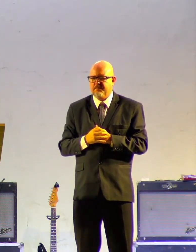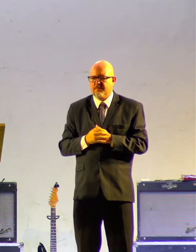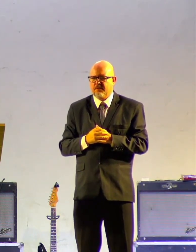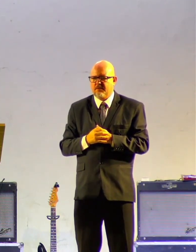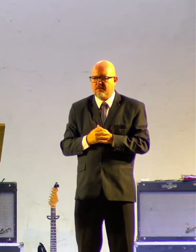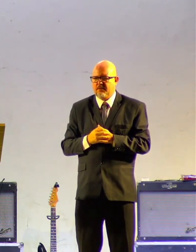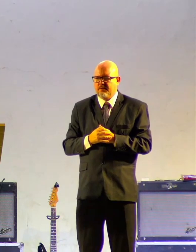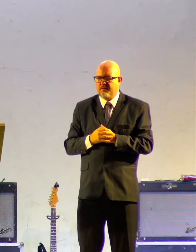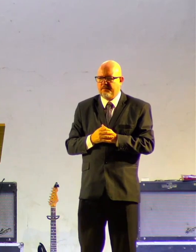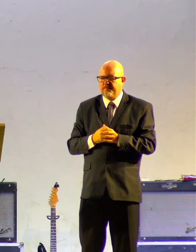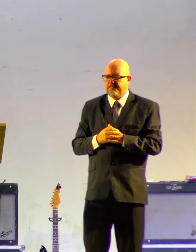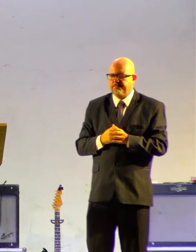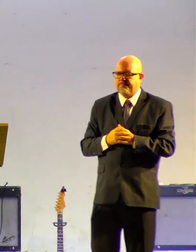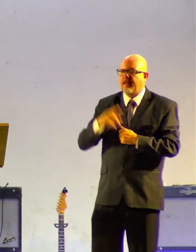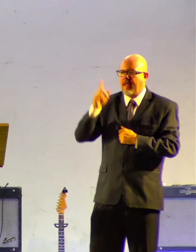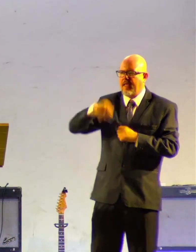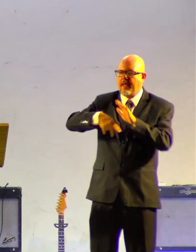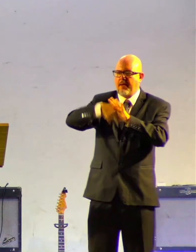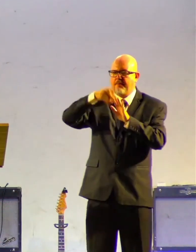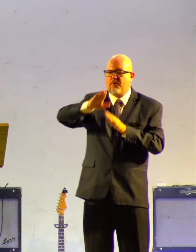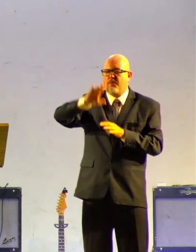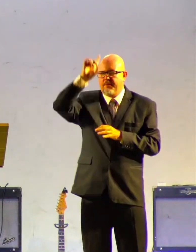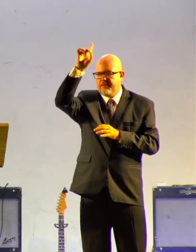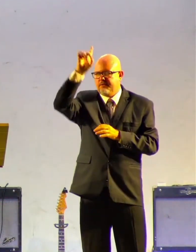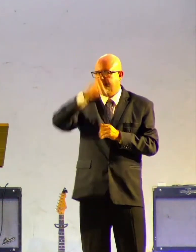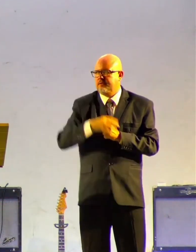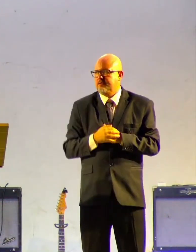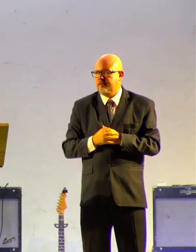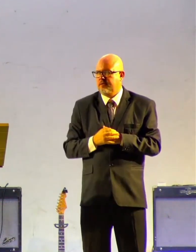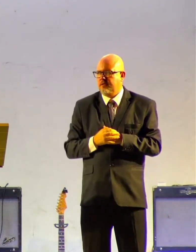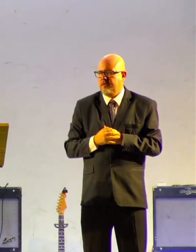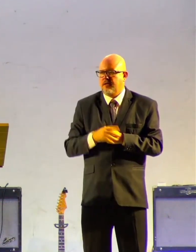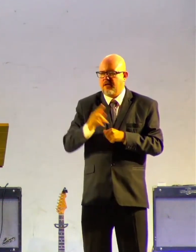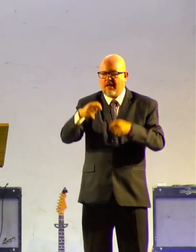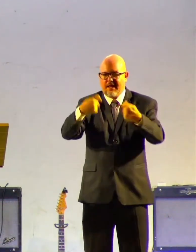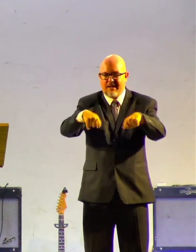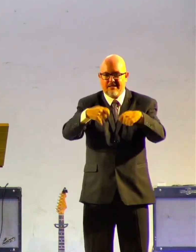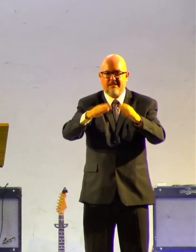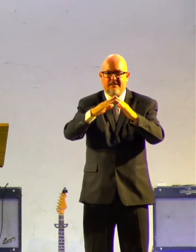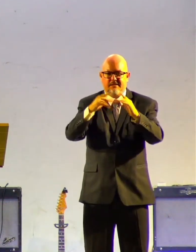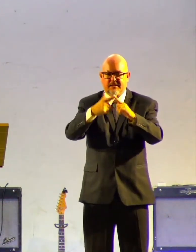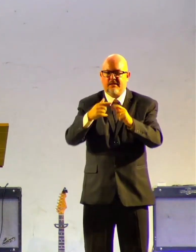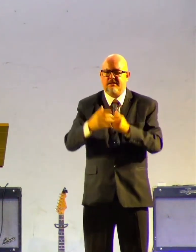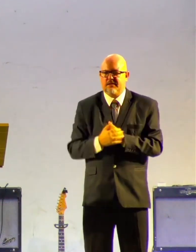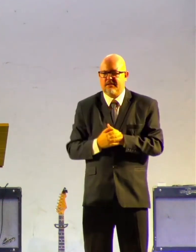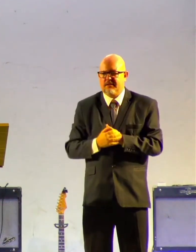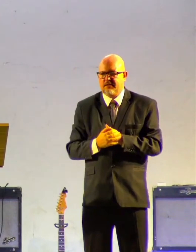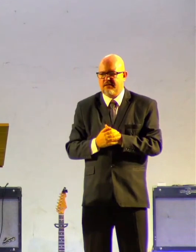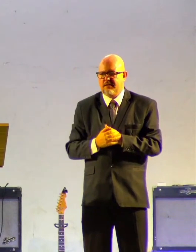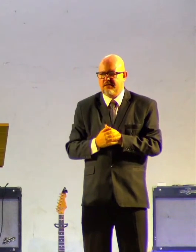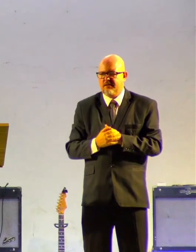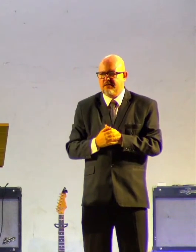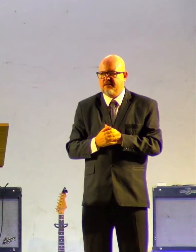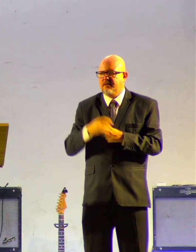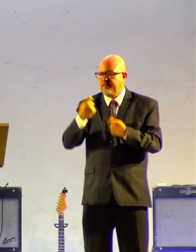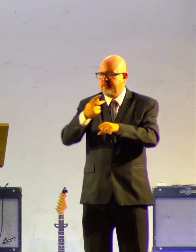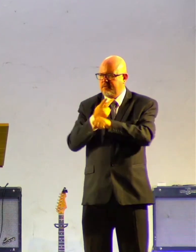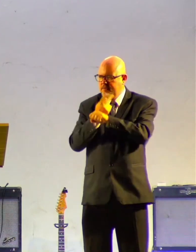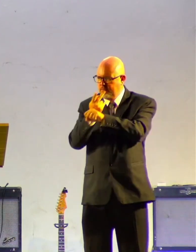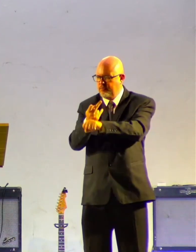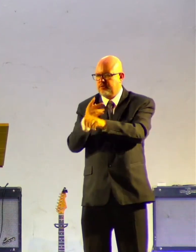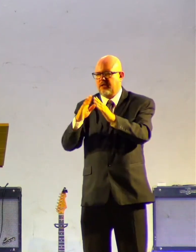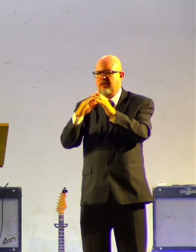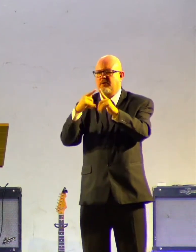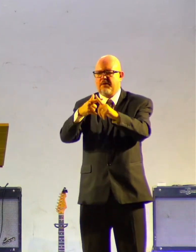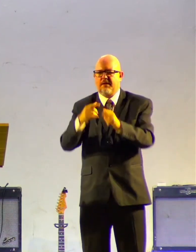Avivamento é promessa de Deus, é necessidade da igreja, deve ser buscado